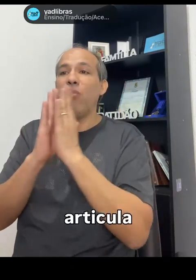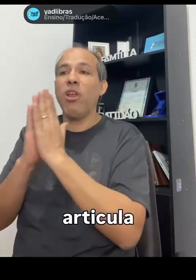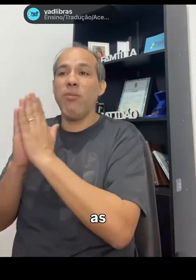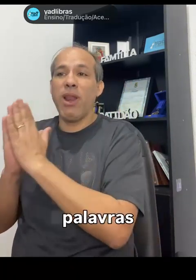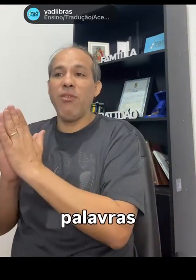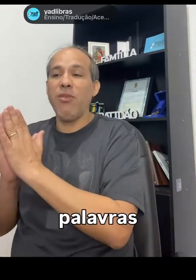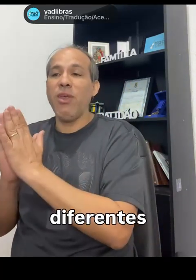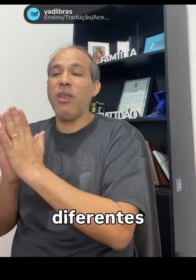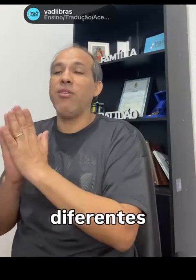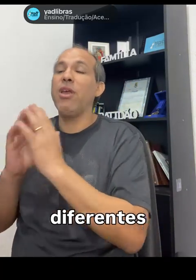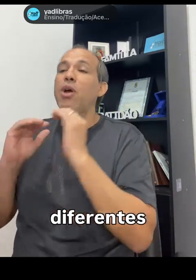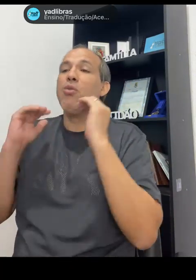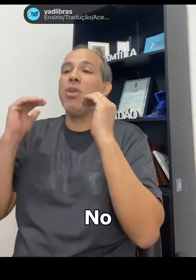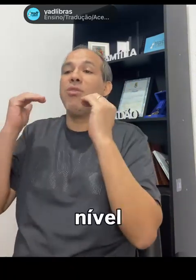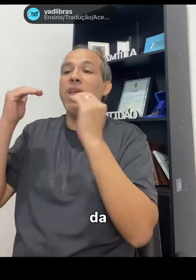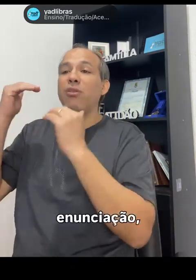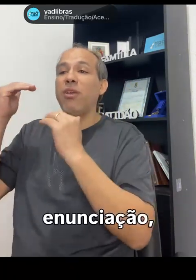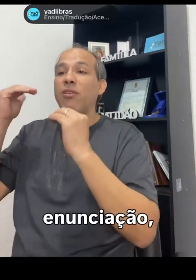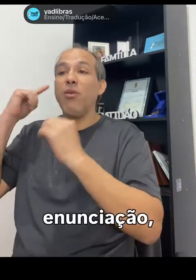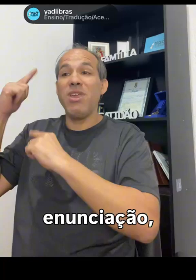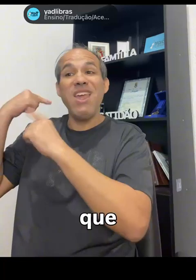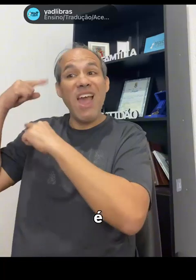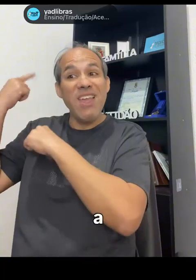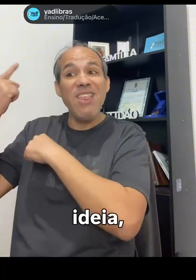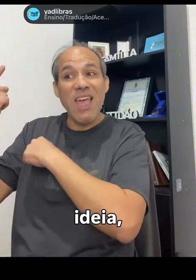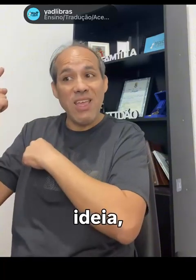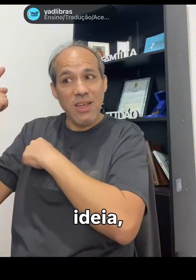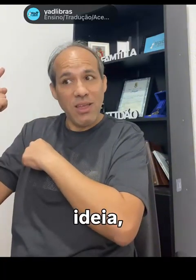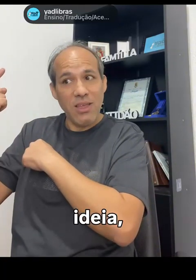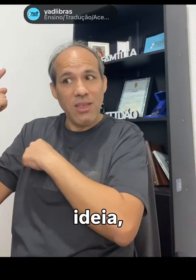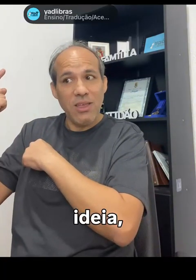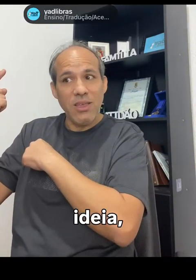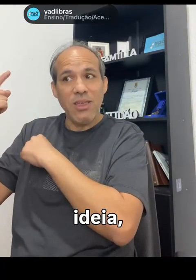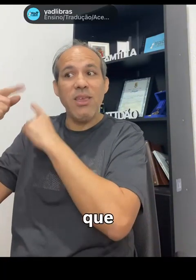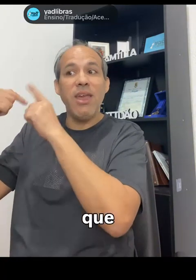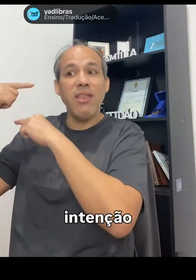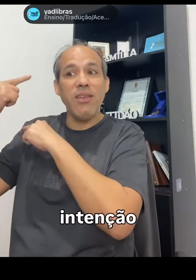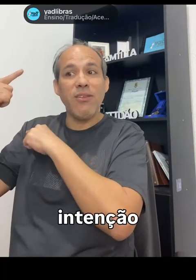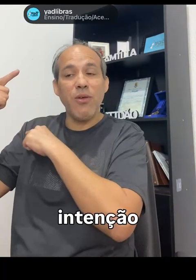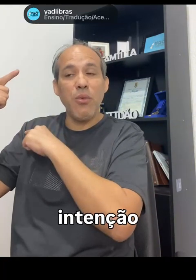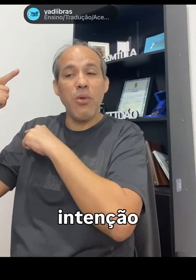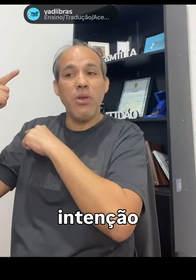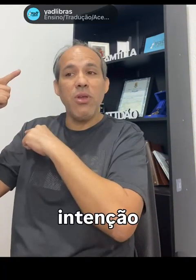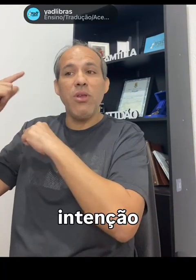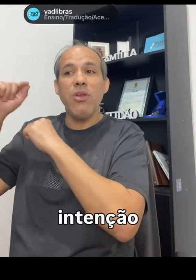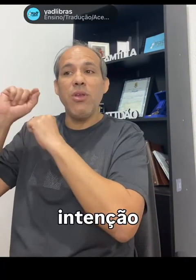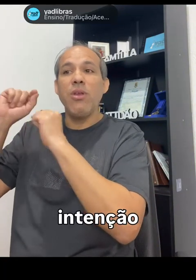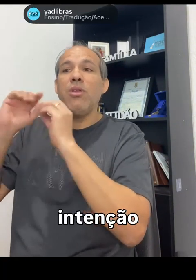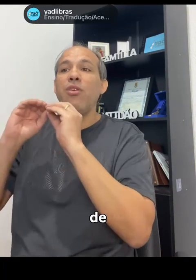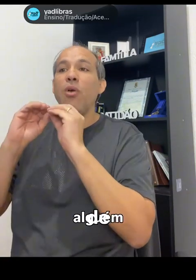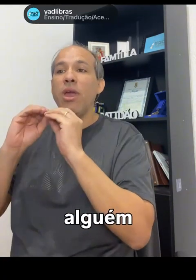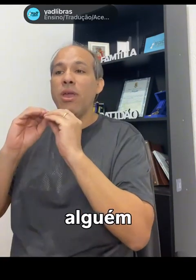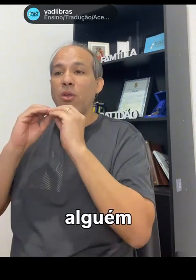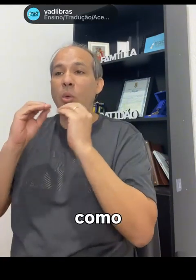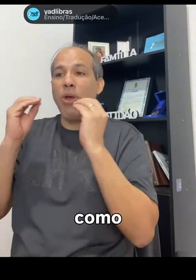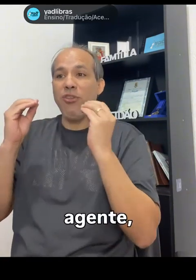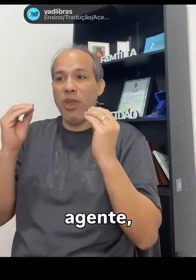articula as palavras diferentes. No nível da enunciação, que é a ideia, que é a intenção de alguém como